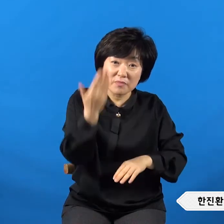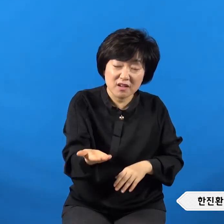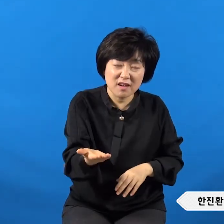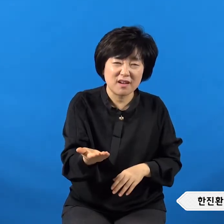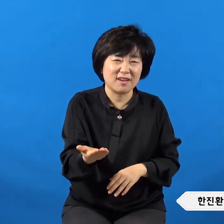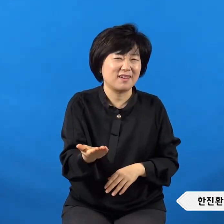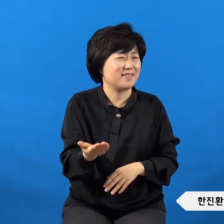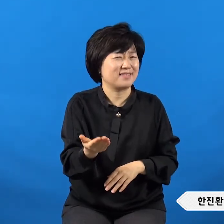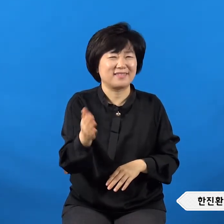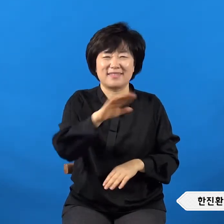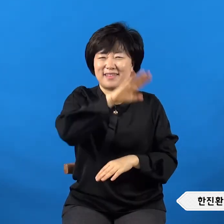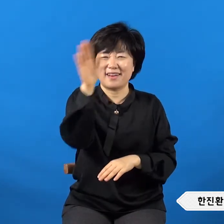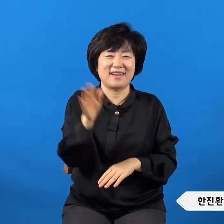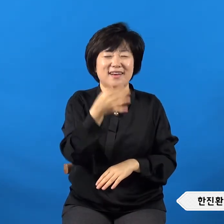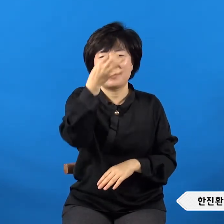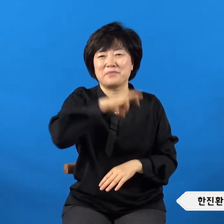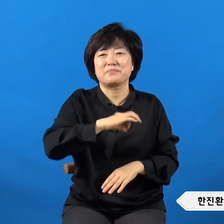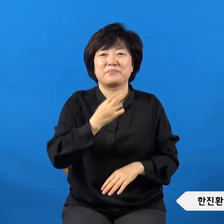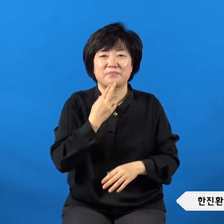다 부질없는 짓입니다.